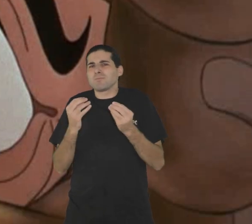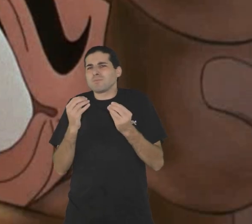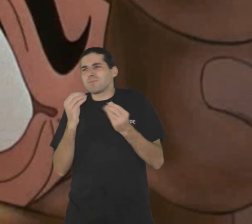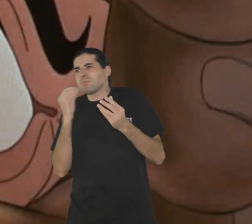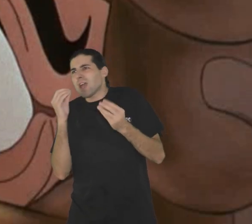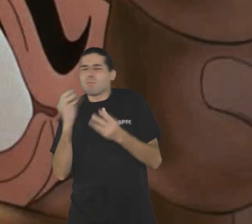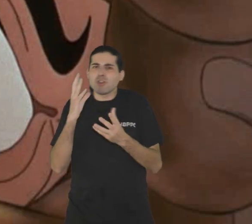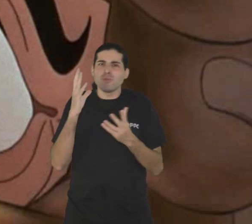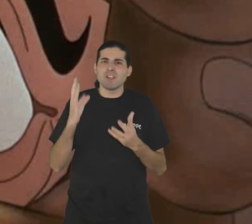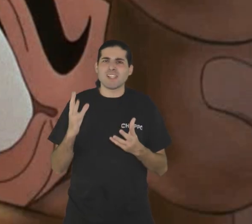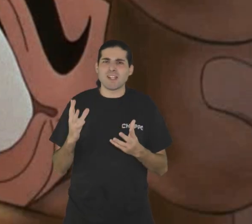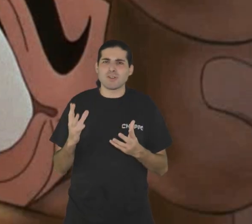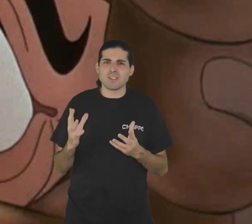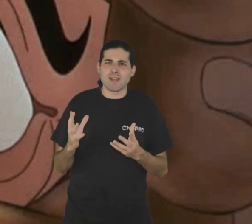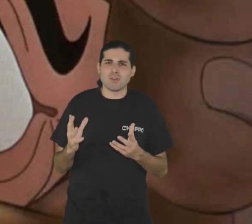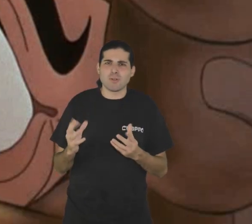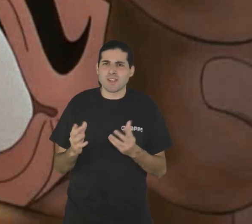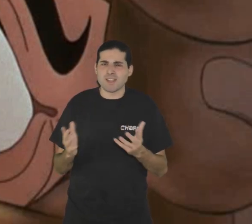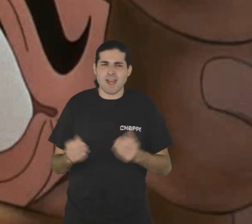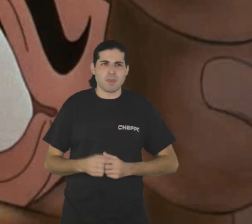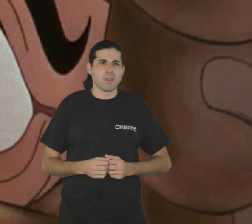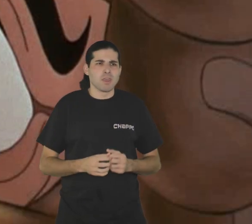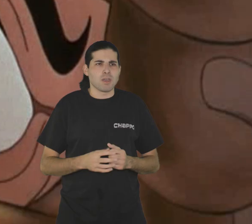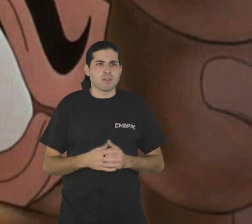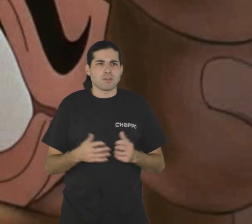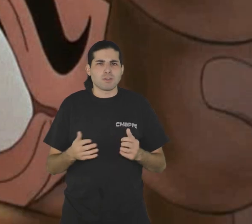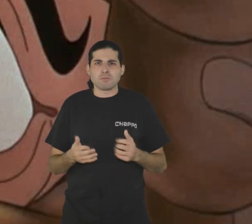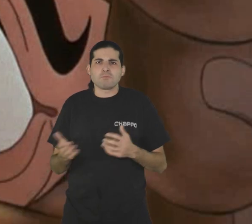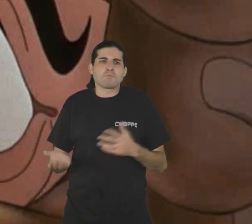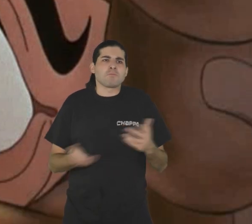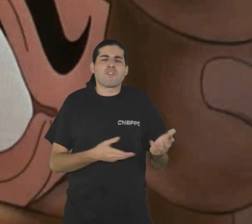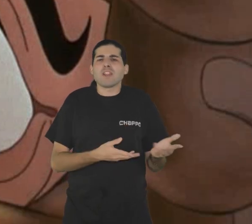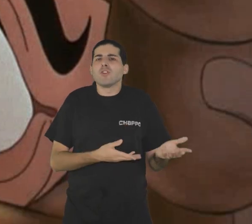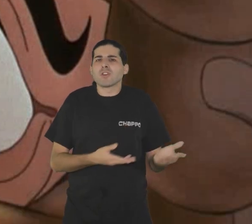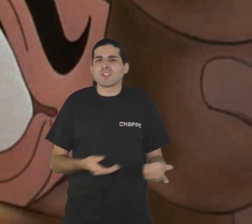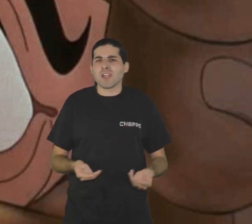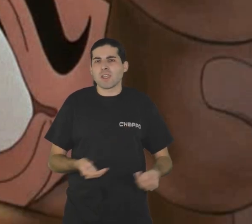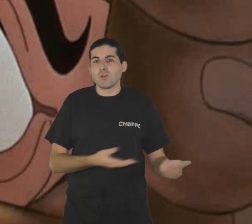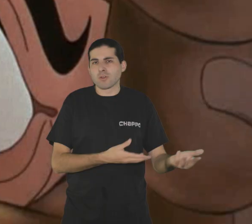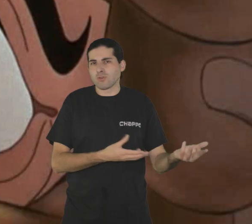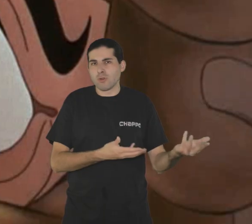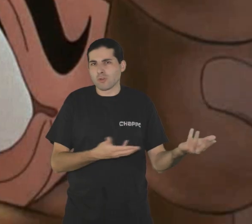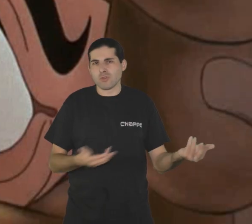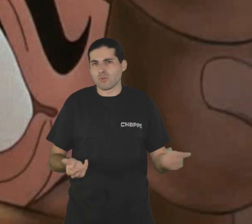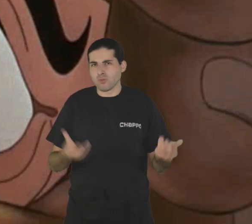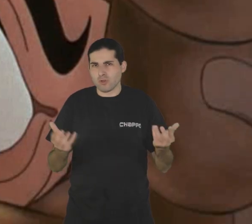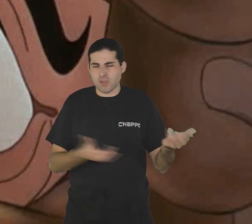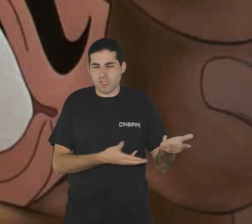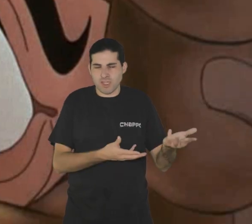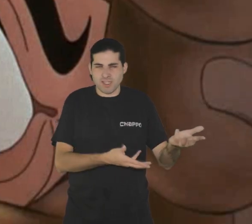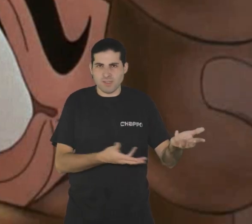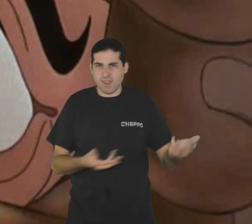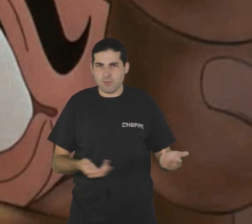che ha un pochino più di risalto all'interno delle trame. Fra gli orsi, anche l'orso, quell'orso